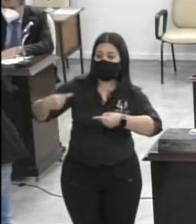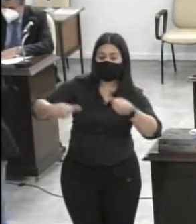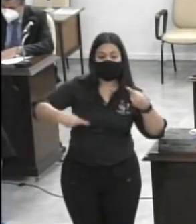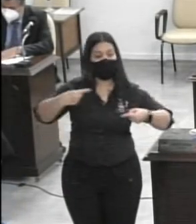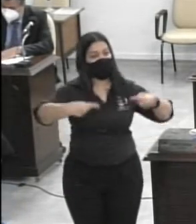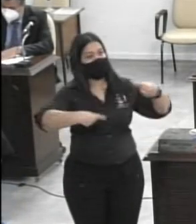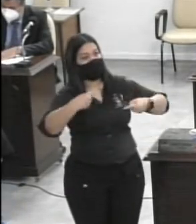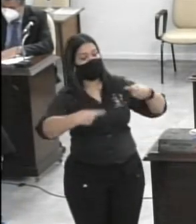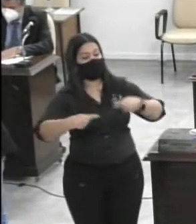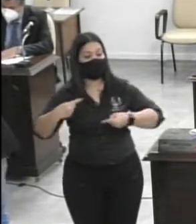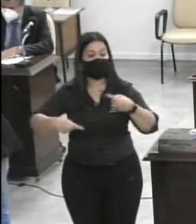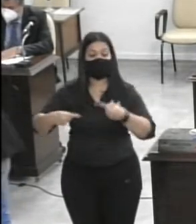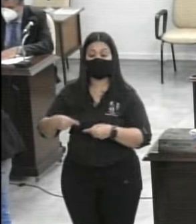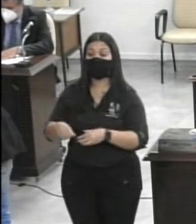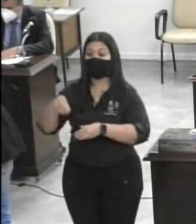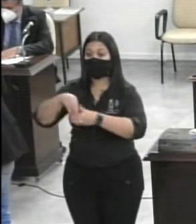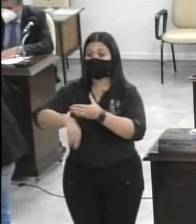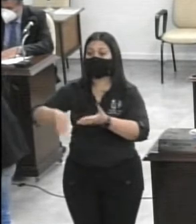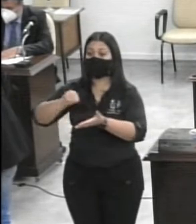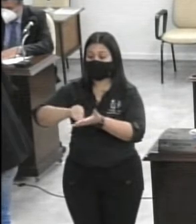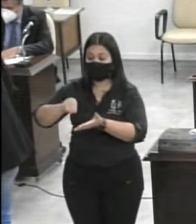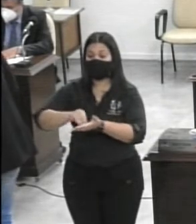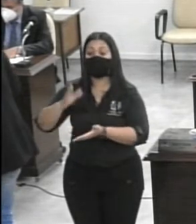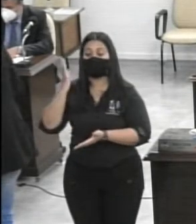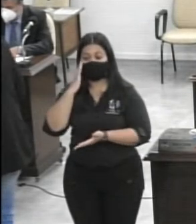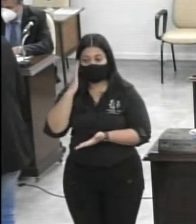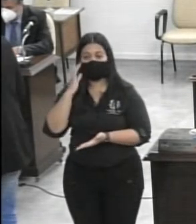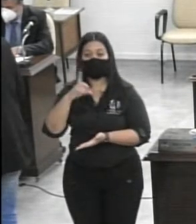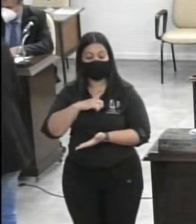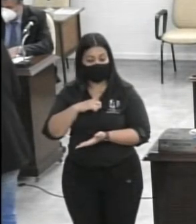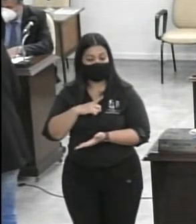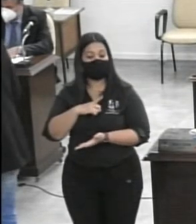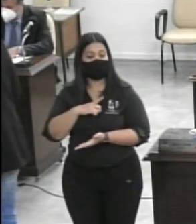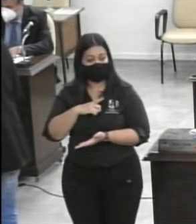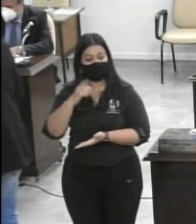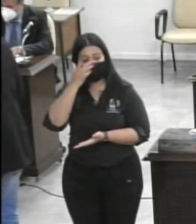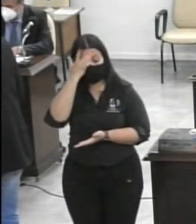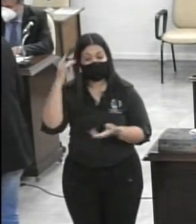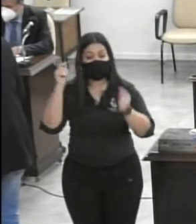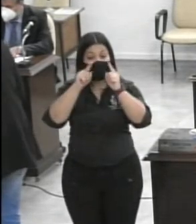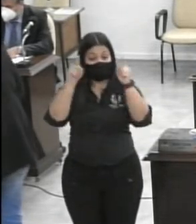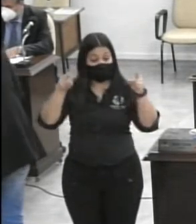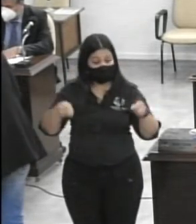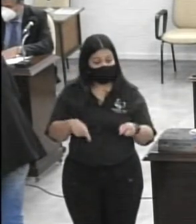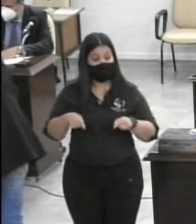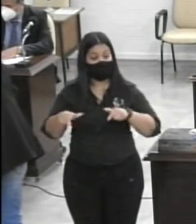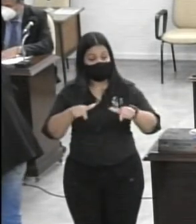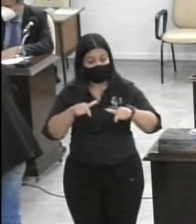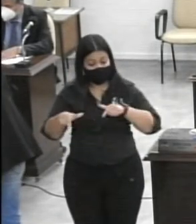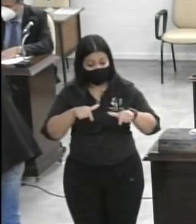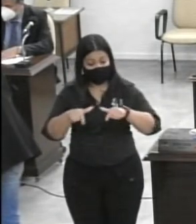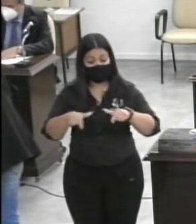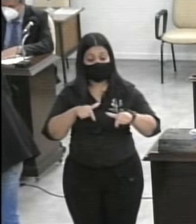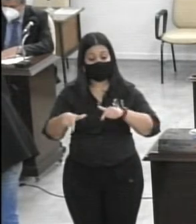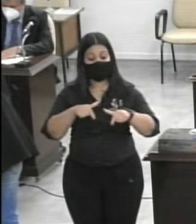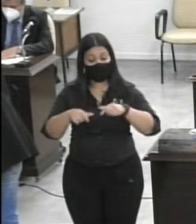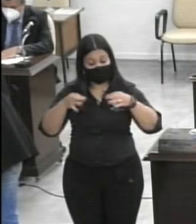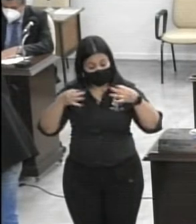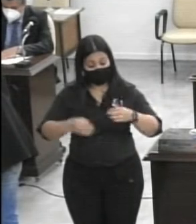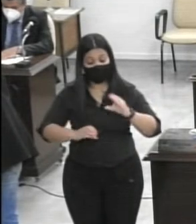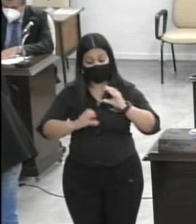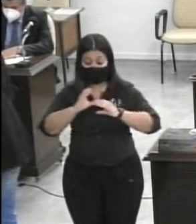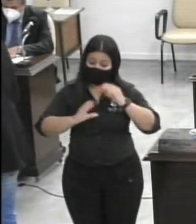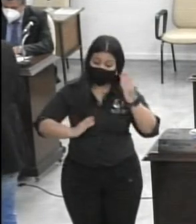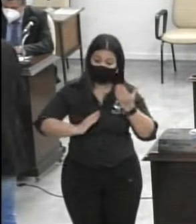própria secretaria, que nós sabemos que tem um corpo de servidores concursados, capacitados, né? E que estão lá